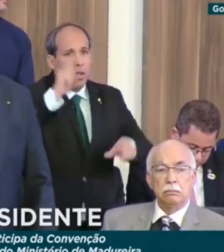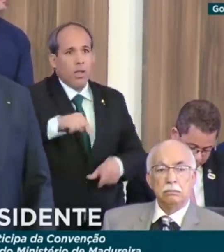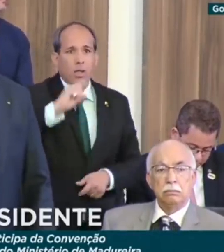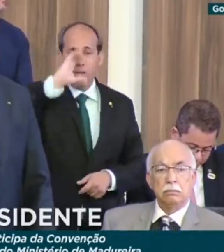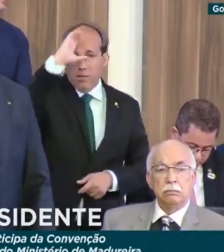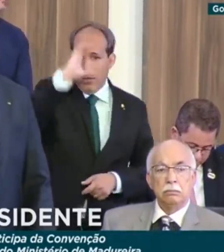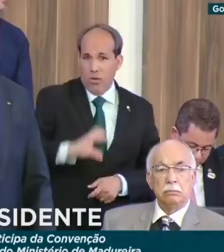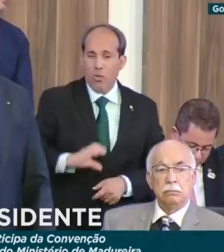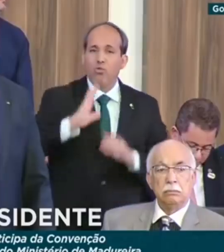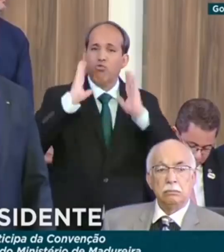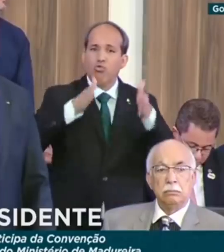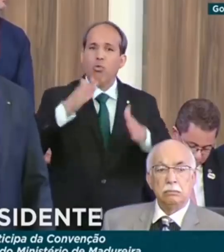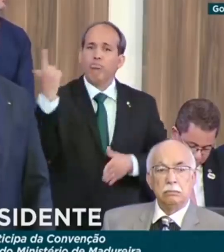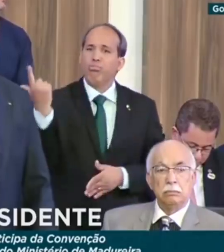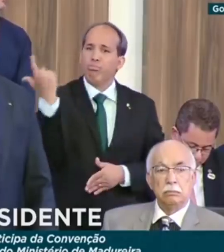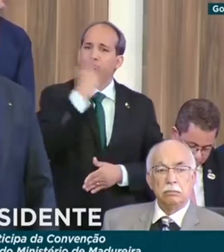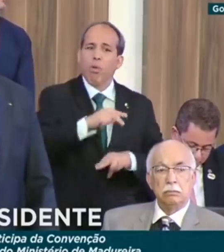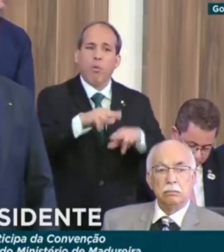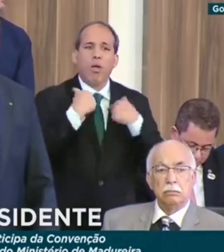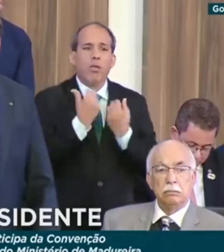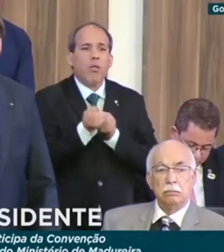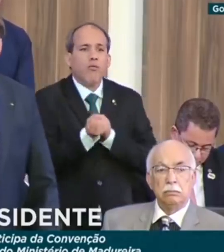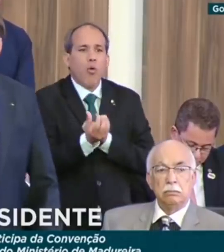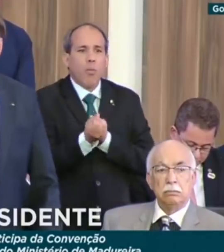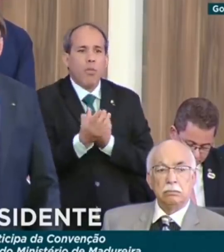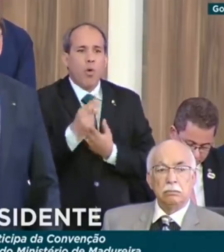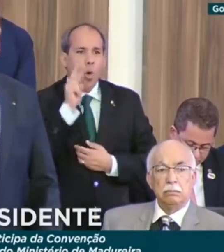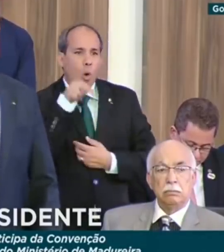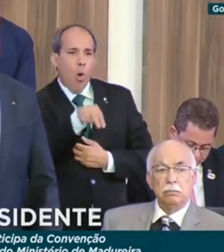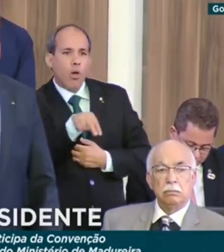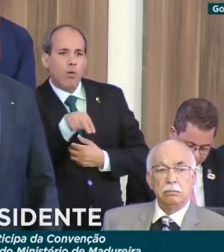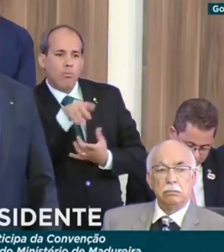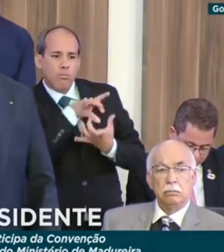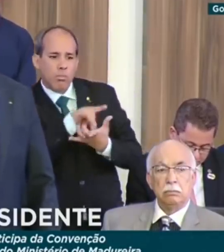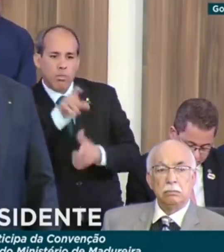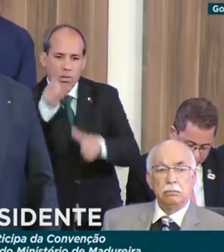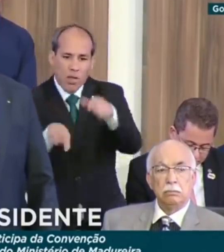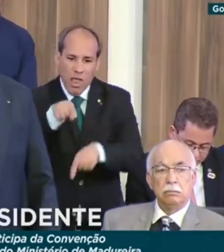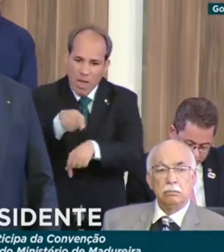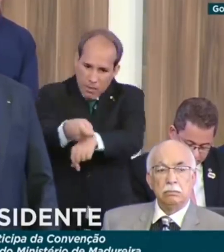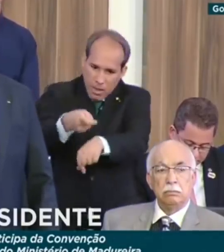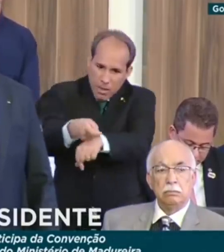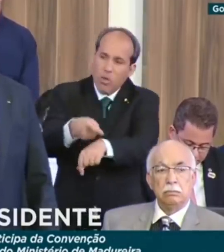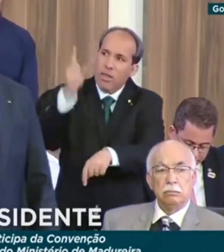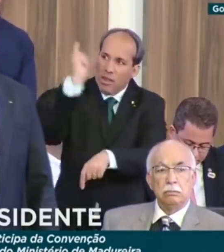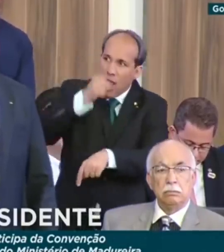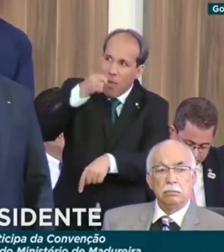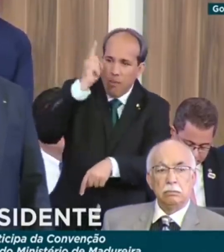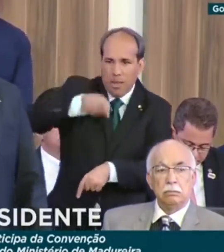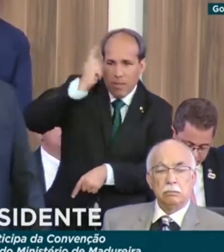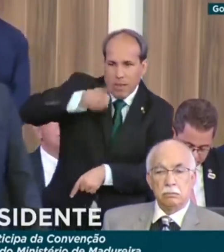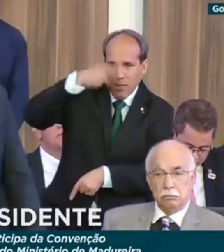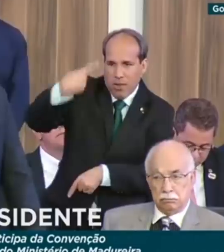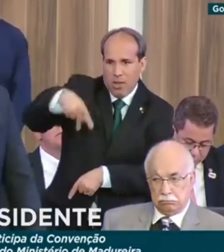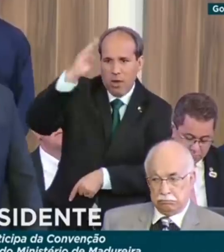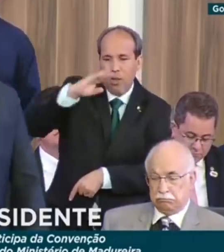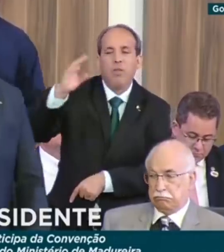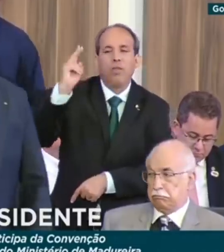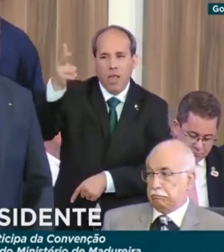que conseguimos, com informação, olhar os imbecis que sempre comandaram o Brasil.